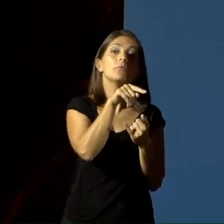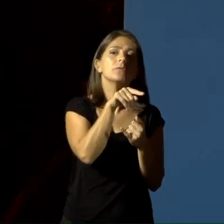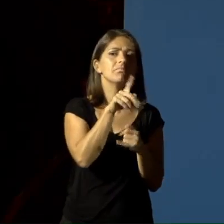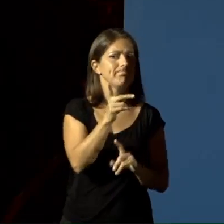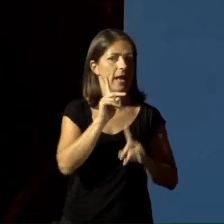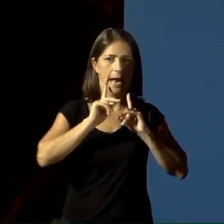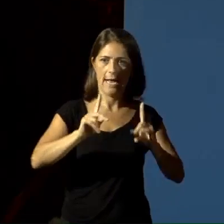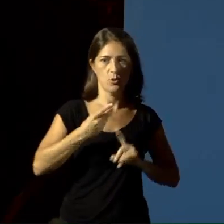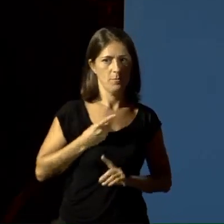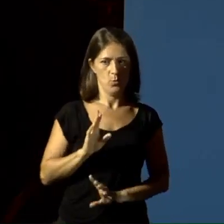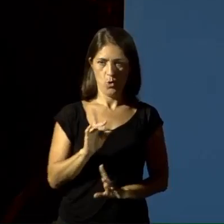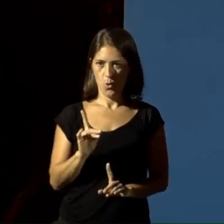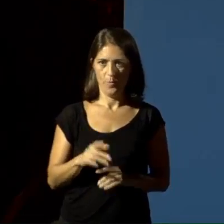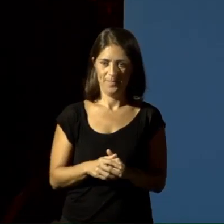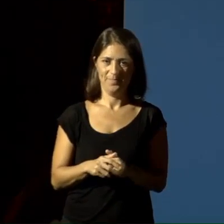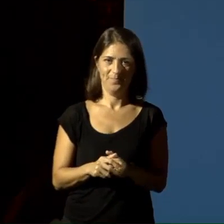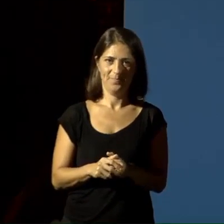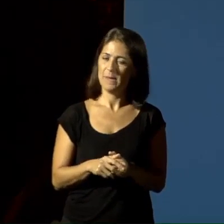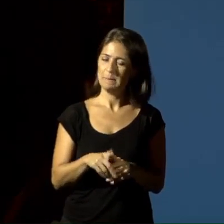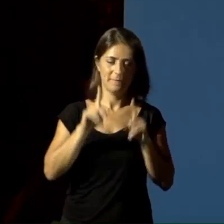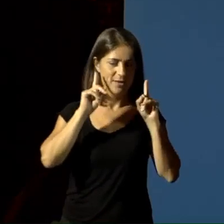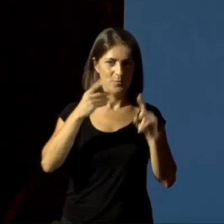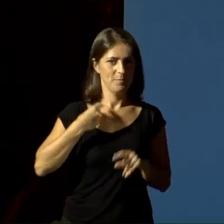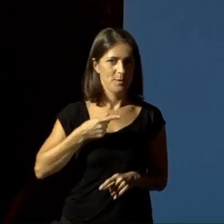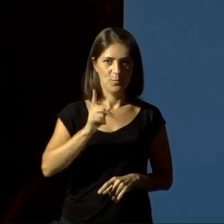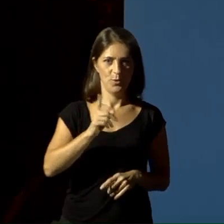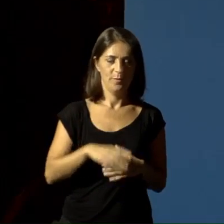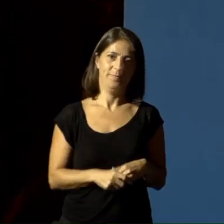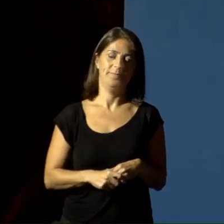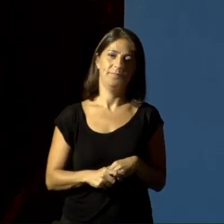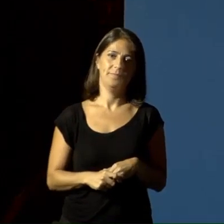caso. Non era o caso. Non era o caso,